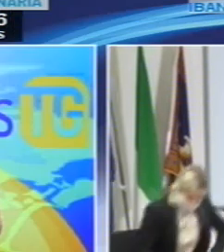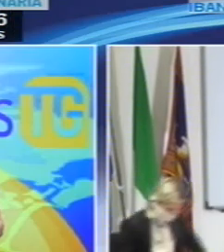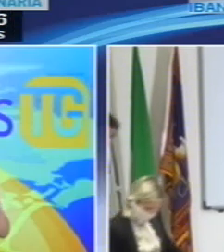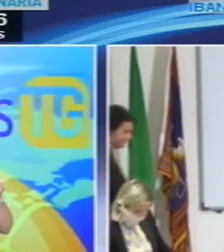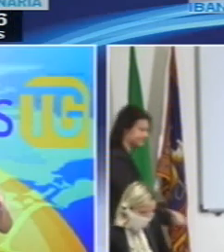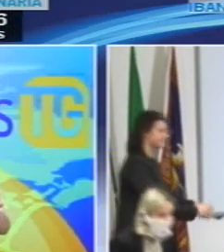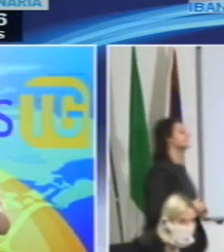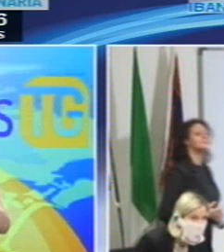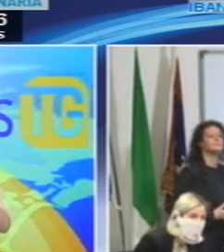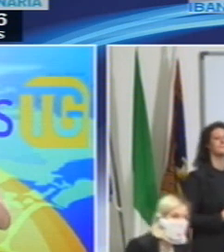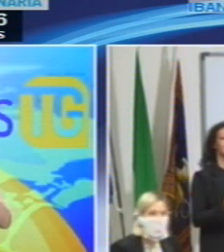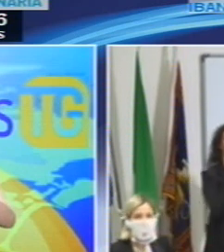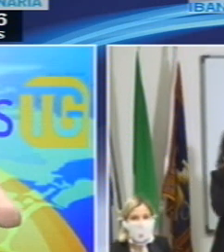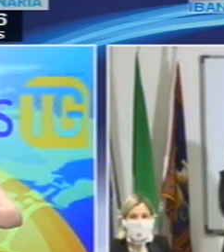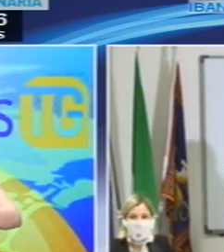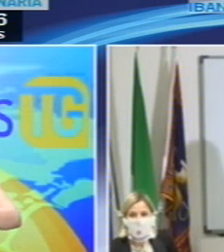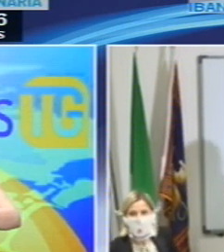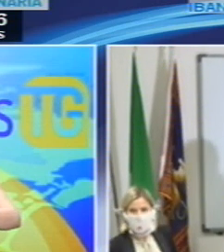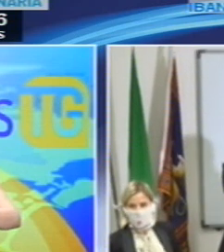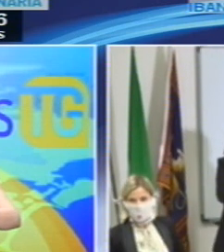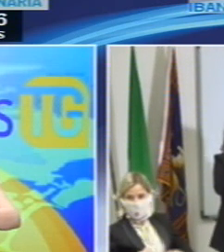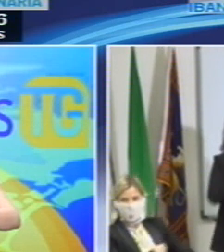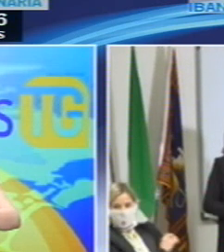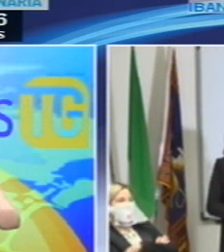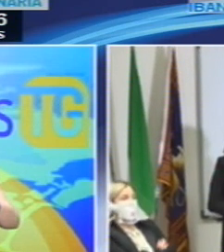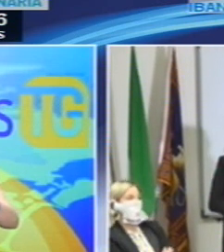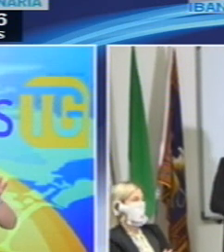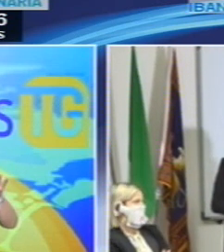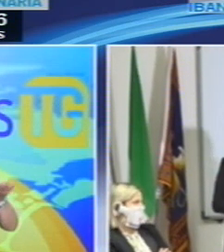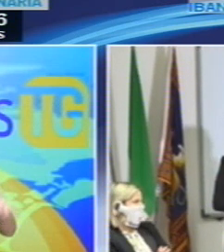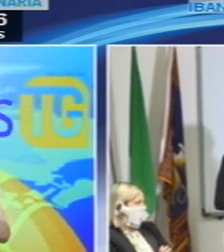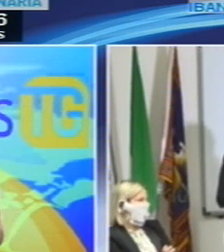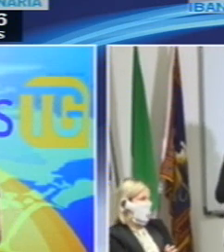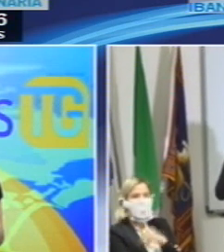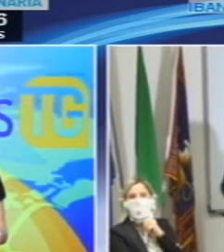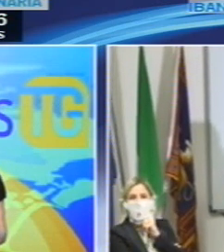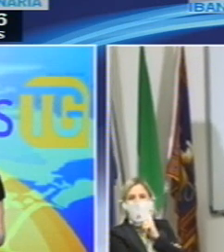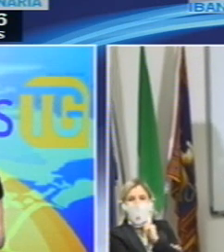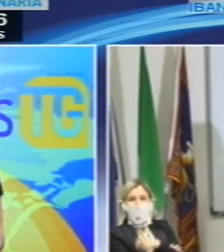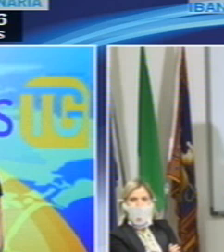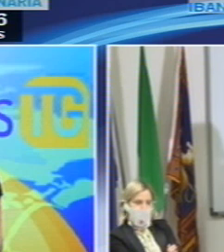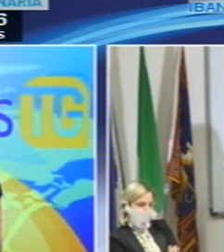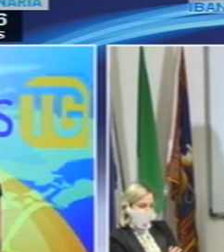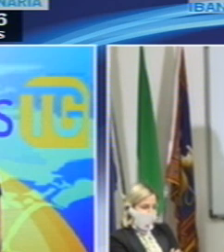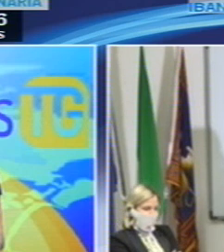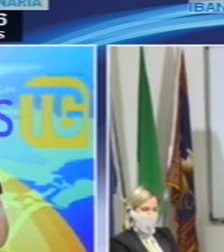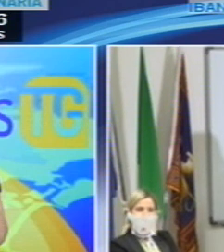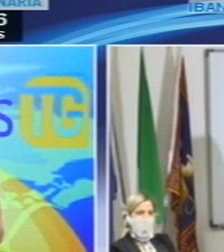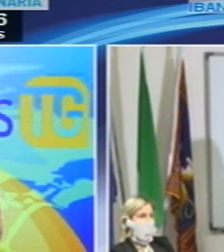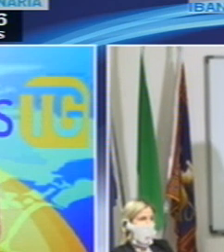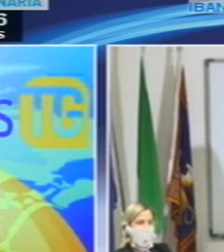offerte culturali. Ecco, è arrivato il presidente Zaia, vediamo anche gli assessori vicini Lanzarin e Bottaccin,